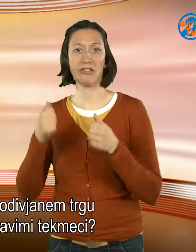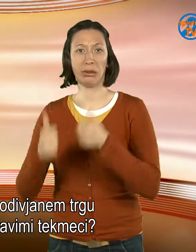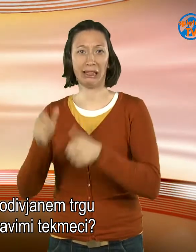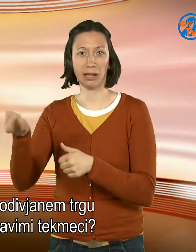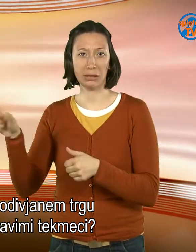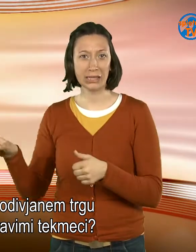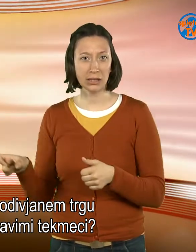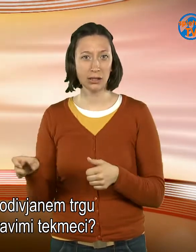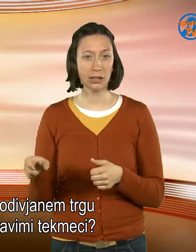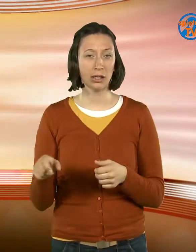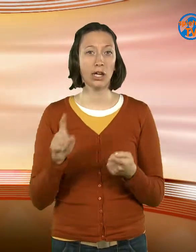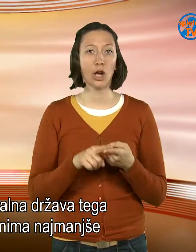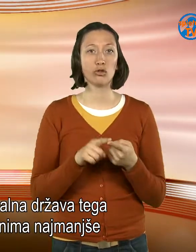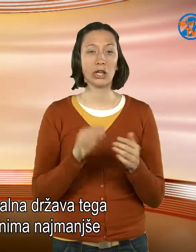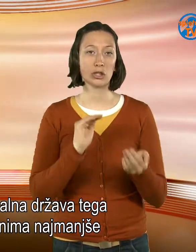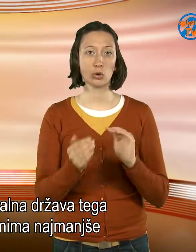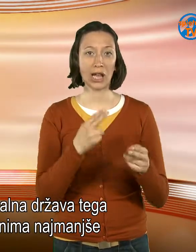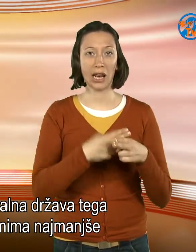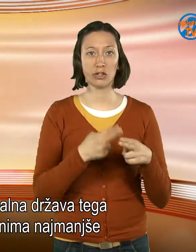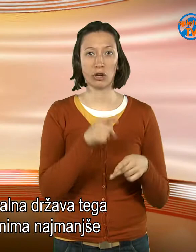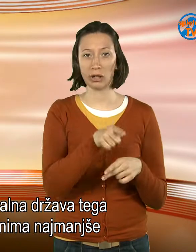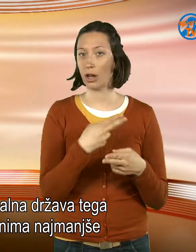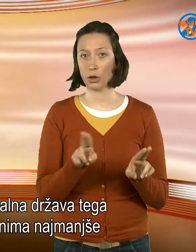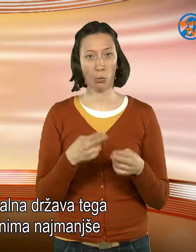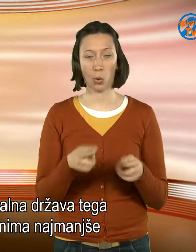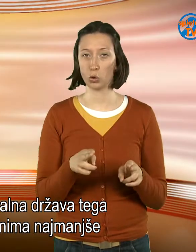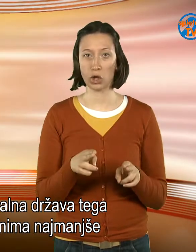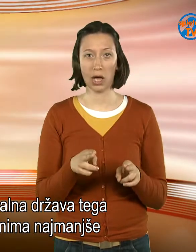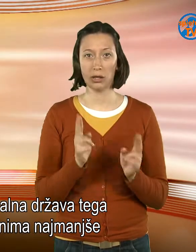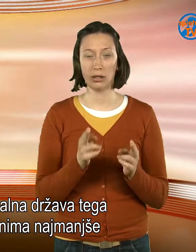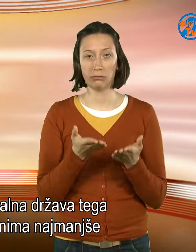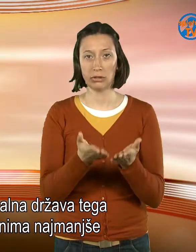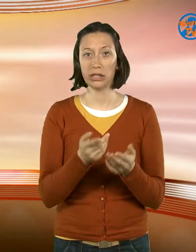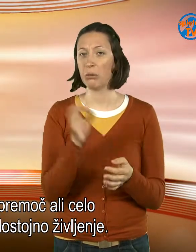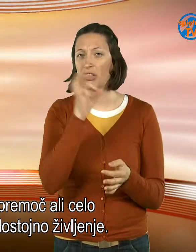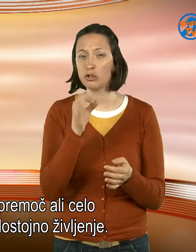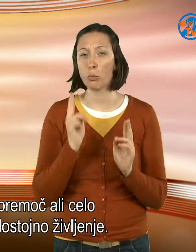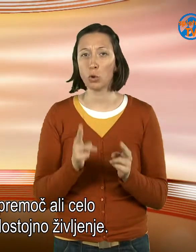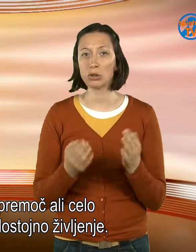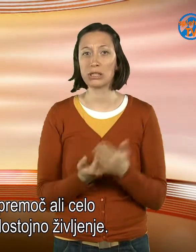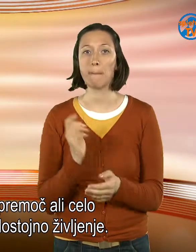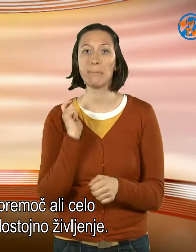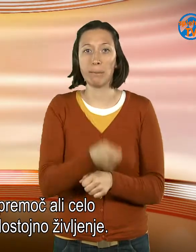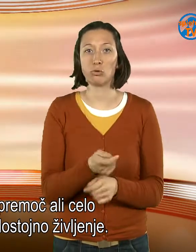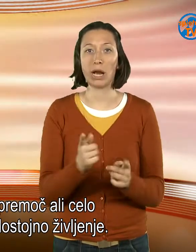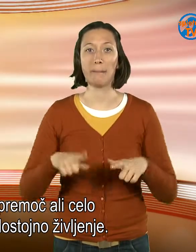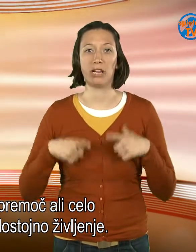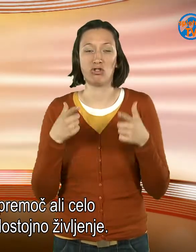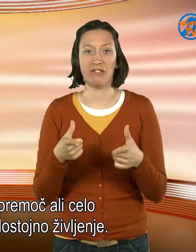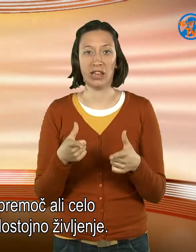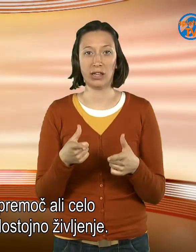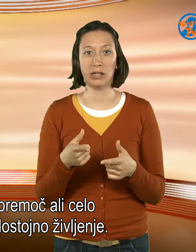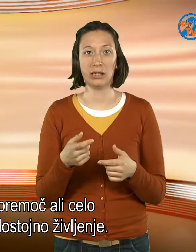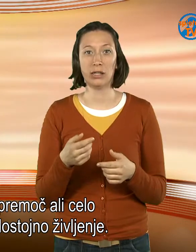tekmeci? Vkolikor ji socialna država tega ne omogoča, nima najmanjše možnosti za premoč ali celo